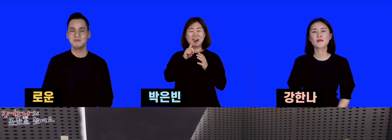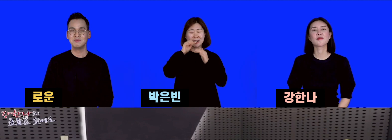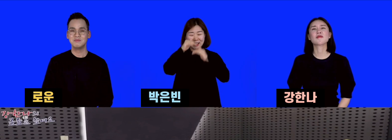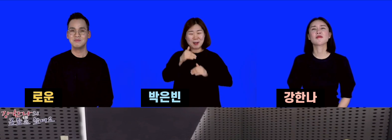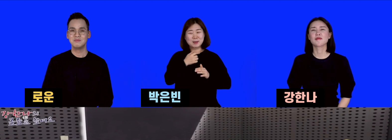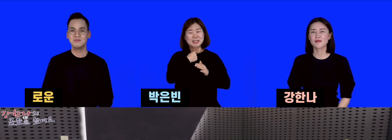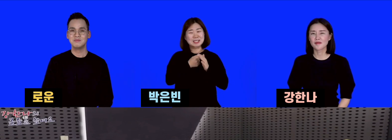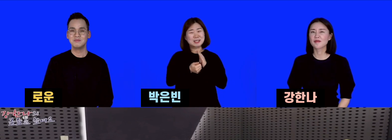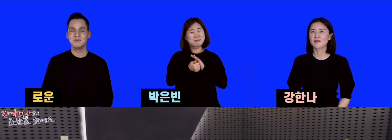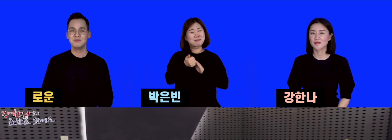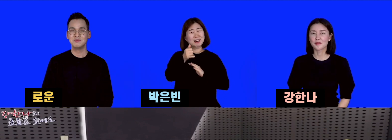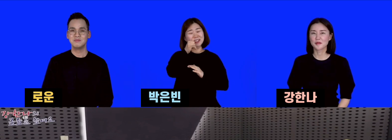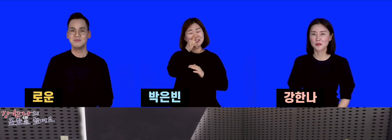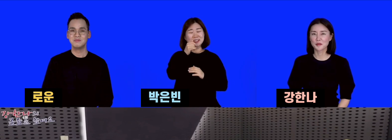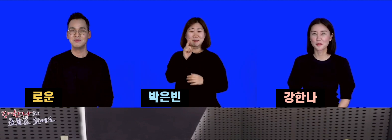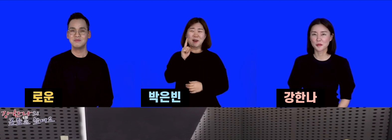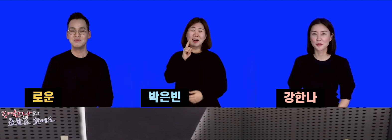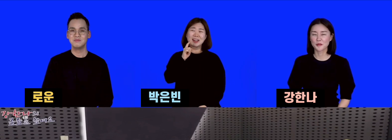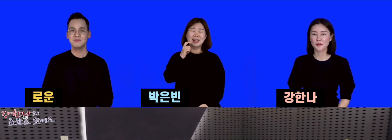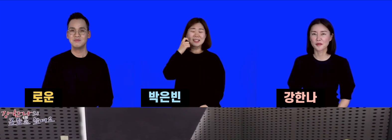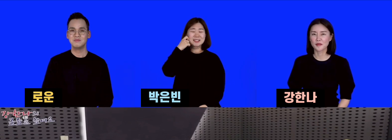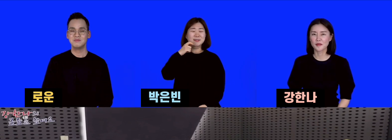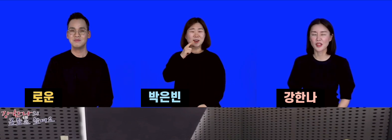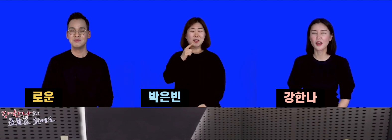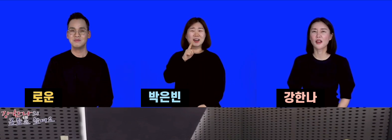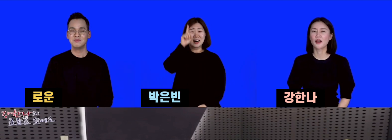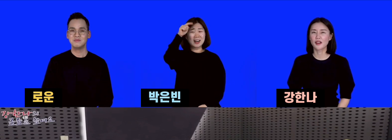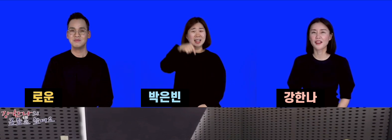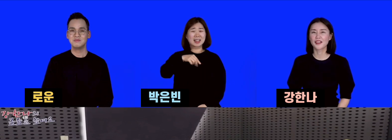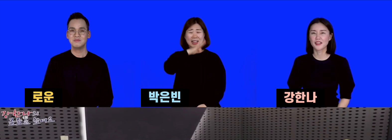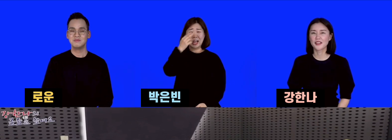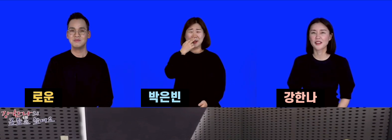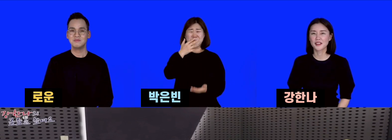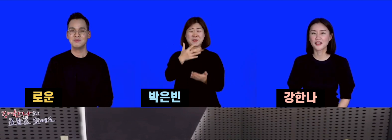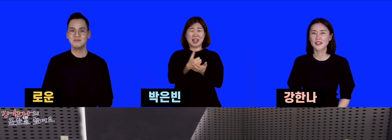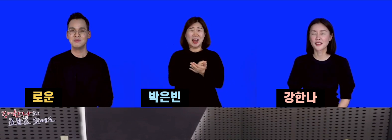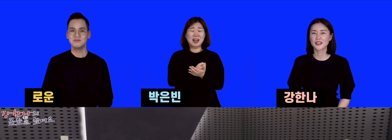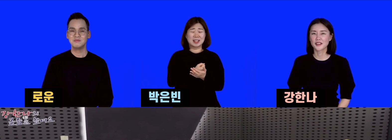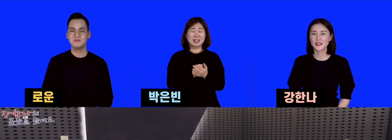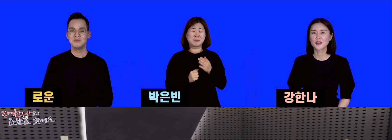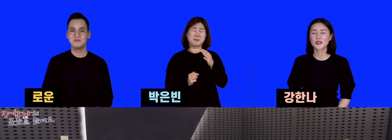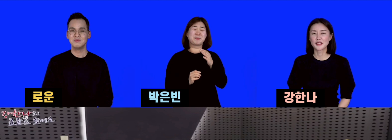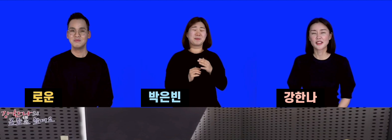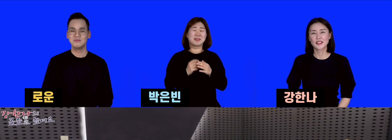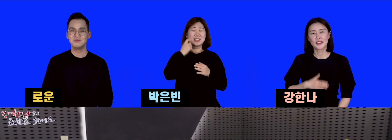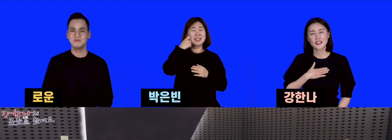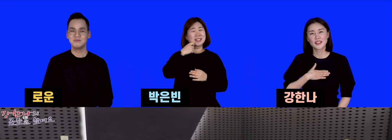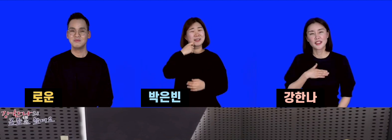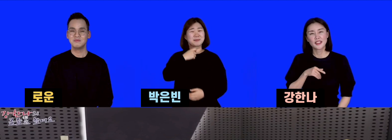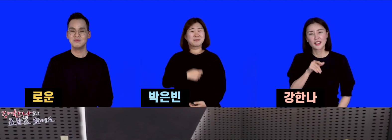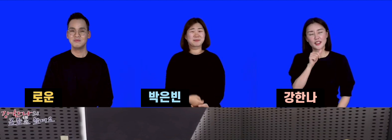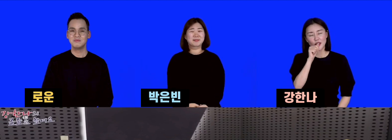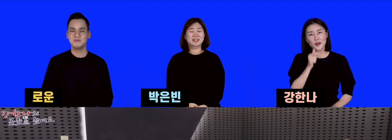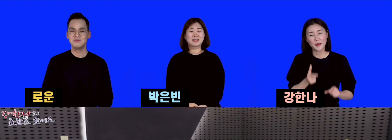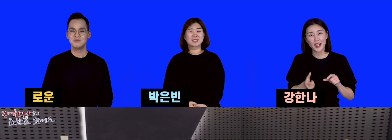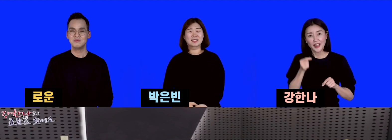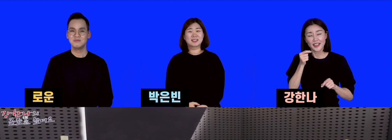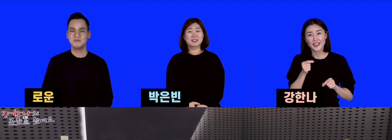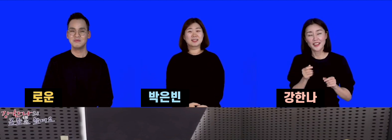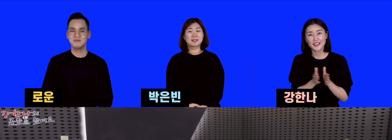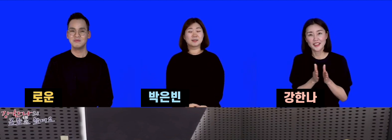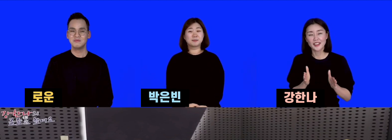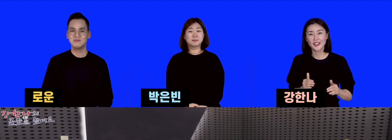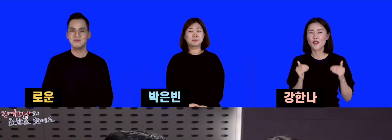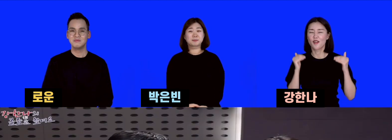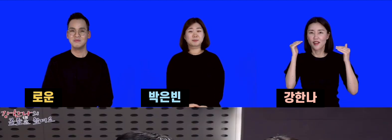굉장히 희망찬 아무튼 뭔가 모든 세상을 다 초월한 말투를 쓸 때가 많아서 굉장히 일찌감치 철이 드셨나